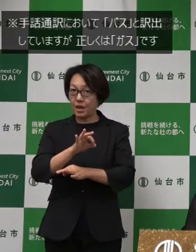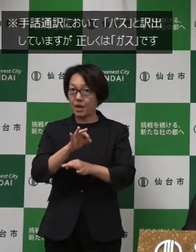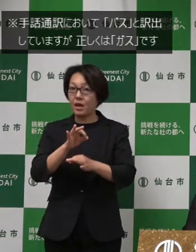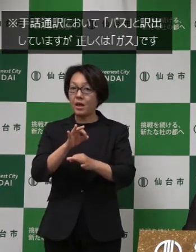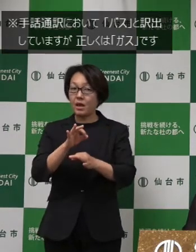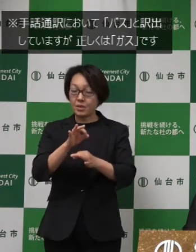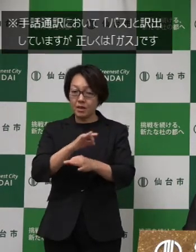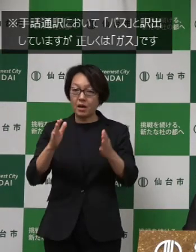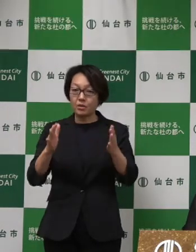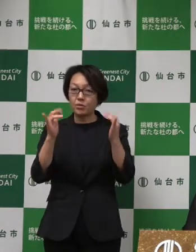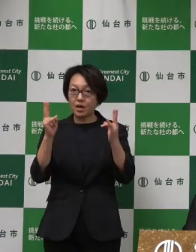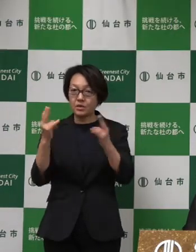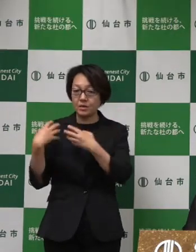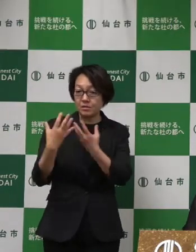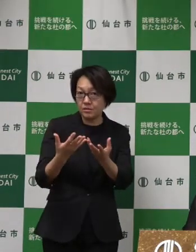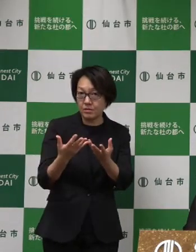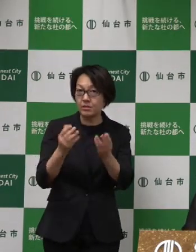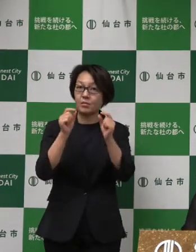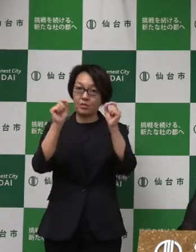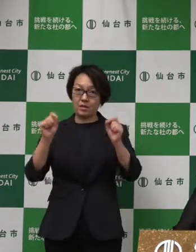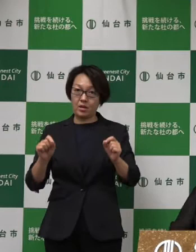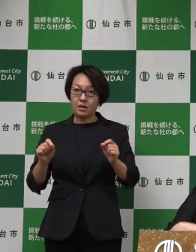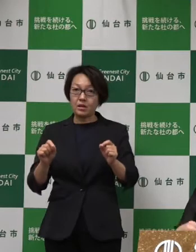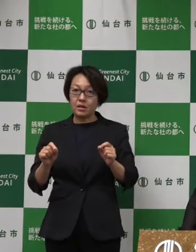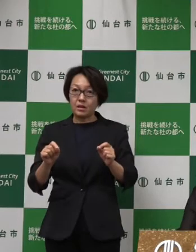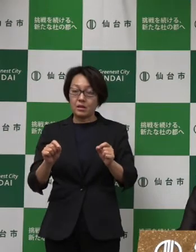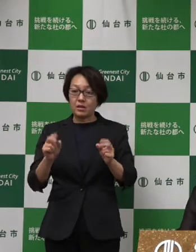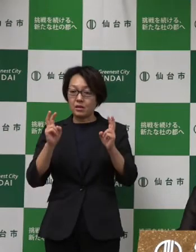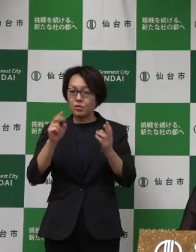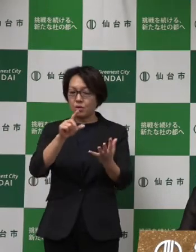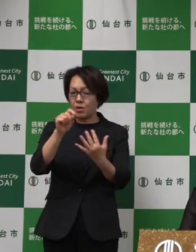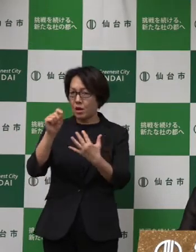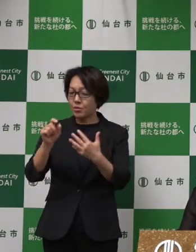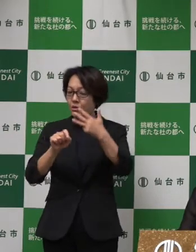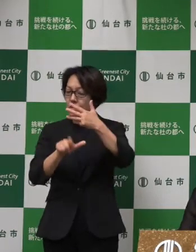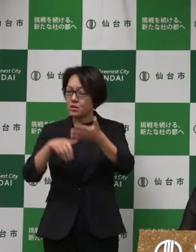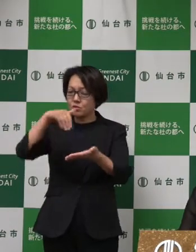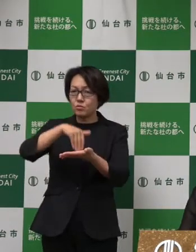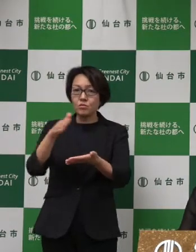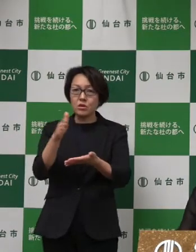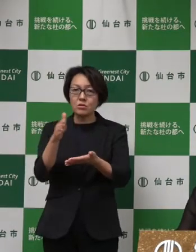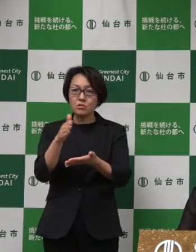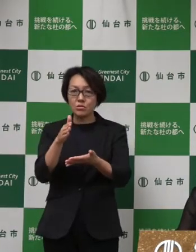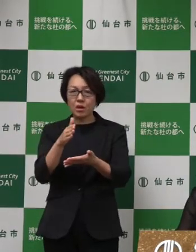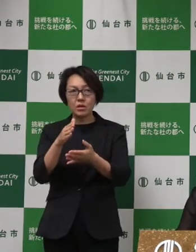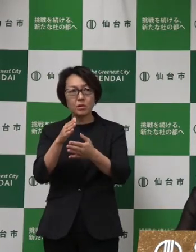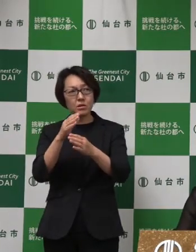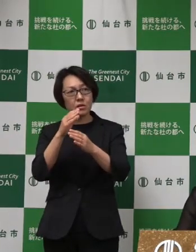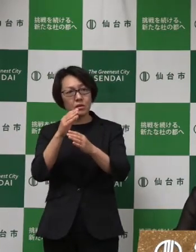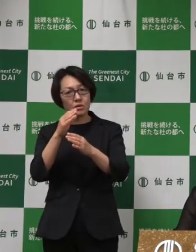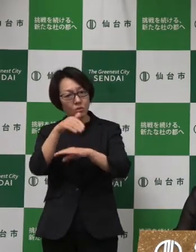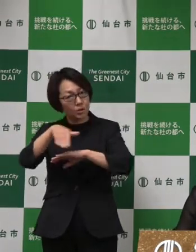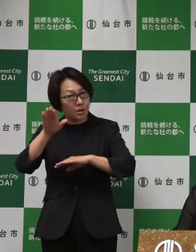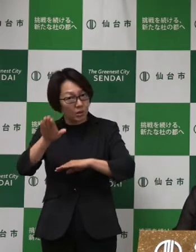、優先工場権者の選定が8月下旬ごろを見込んでいたと思うんですけれども、進捗状況はいかがでし